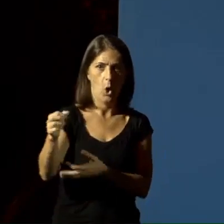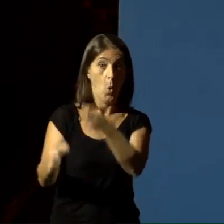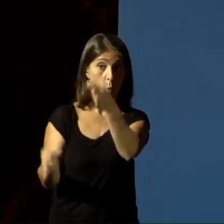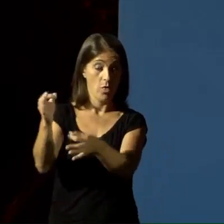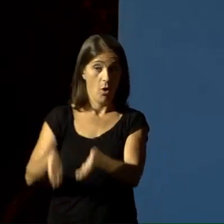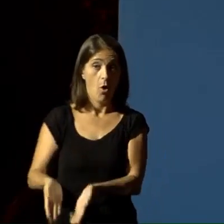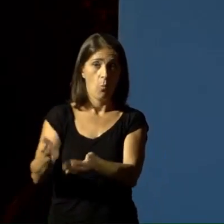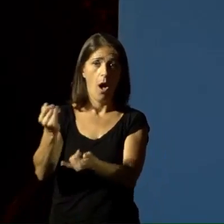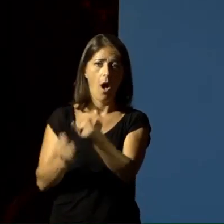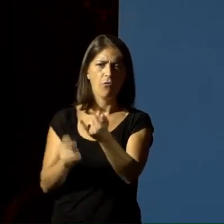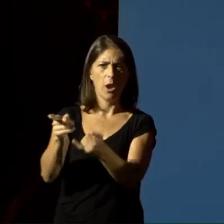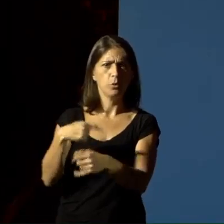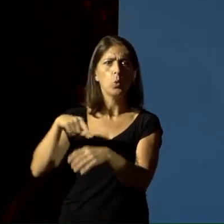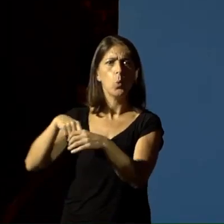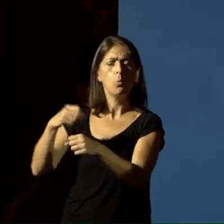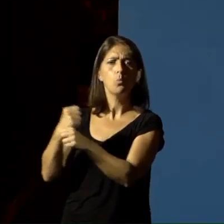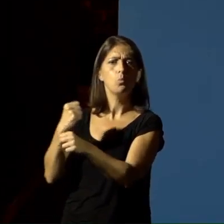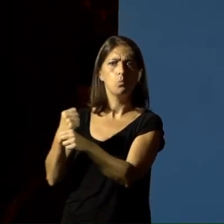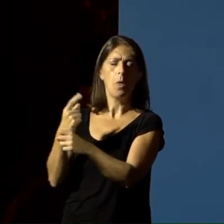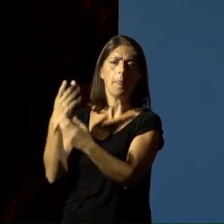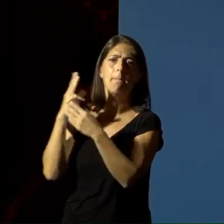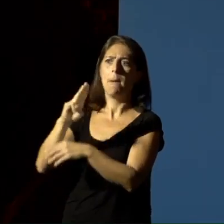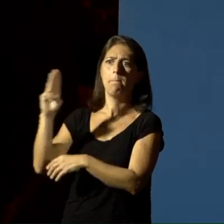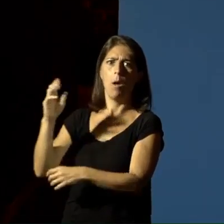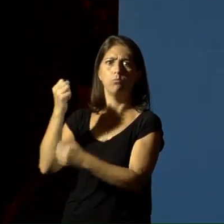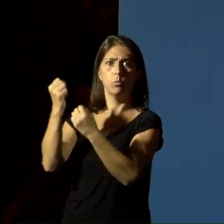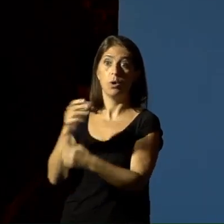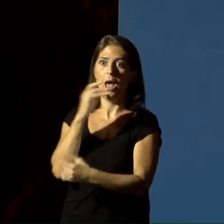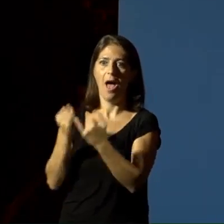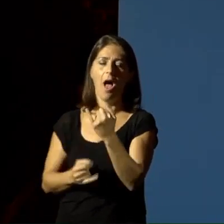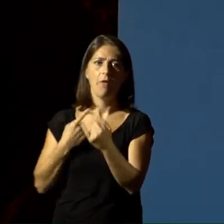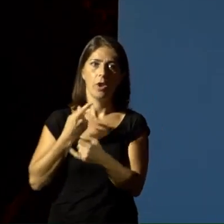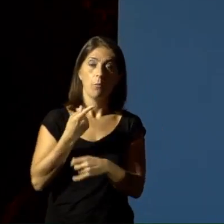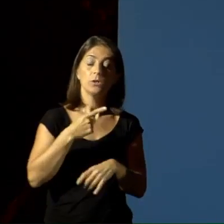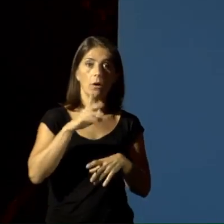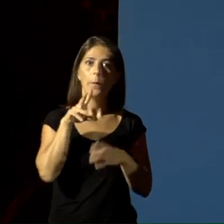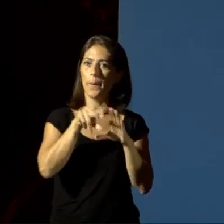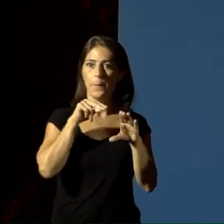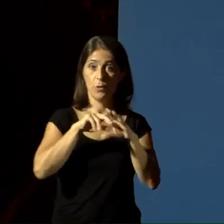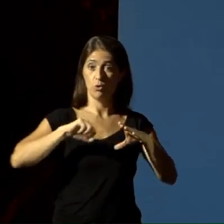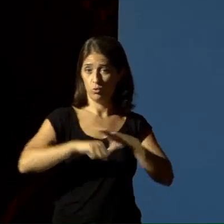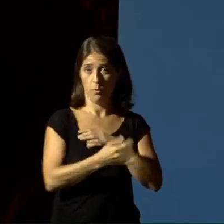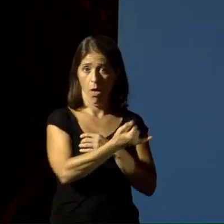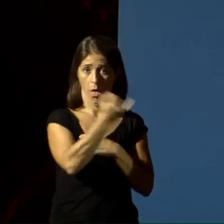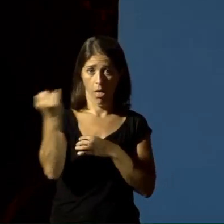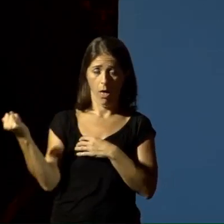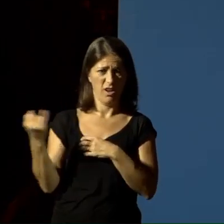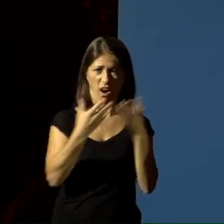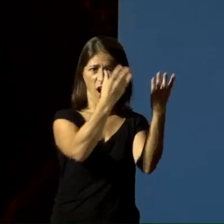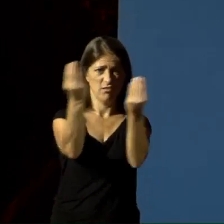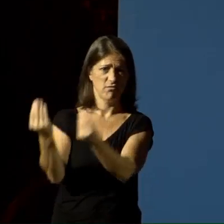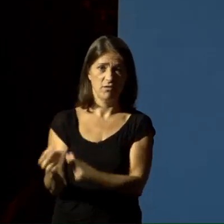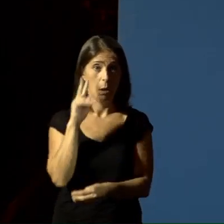José Luis Saavedra está, el alto cargo do Partido Popular en Lugo, e que foi pillado infragante, e podelo ver nos vídeos de YouTube que están colgados por doquier en